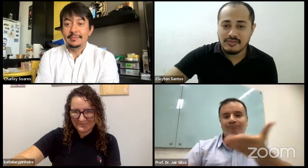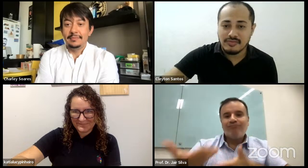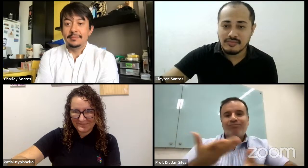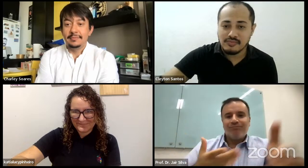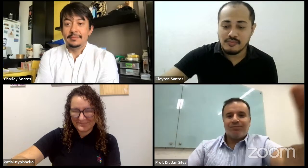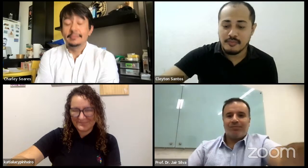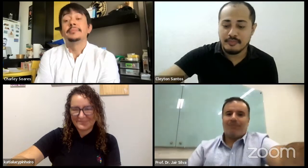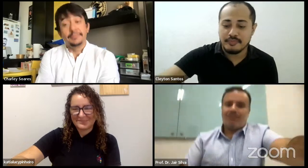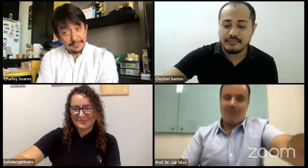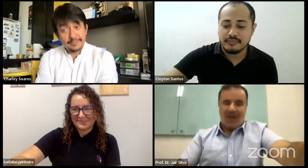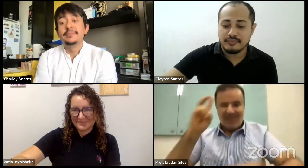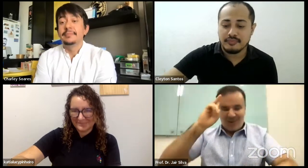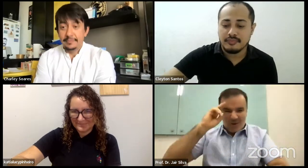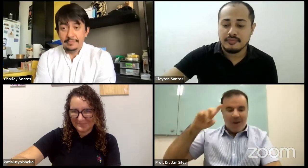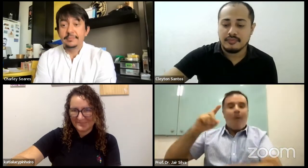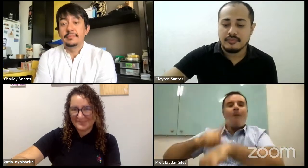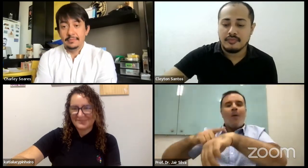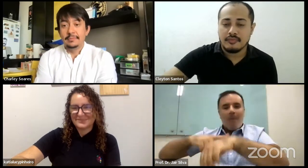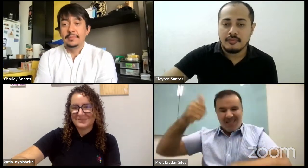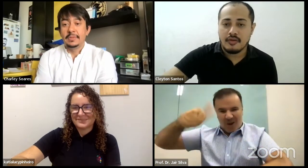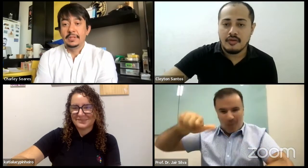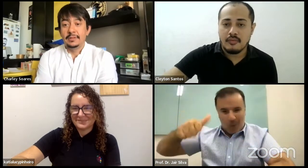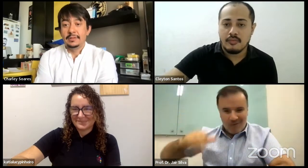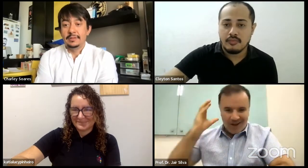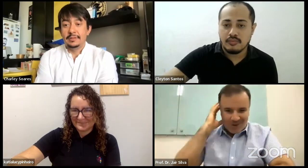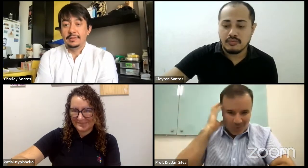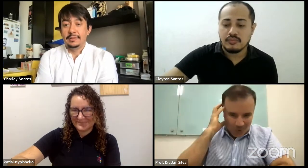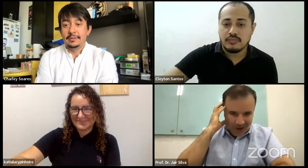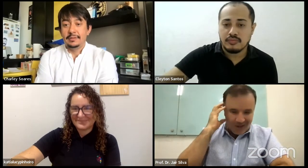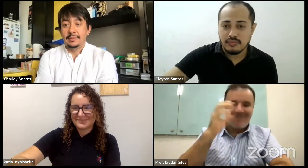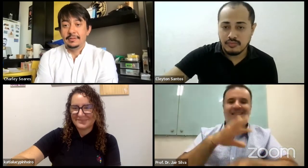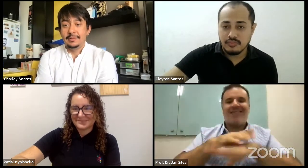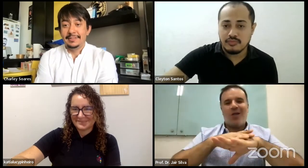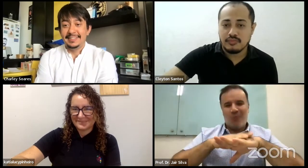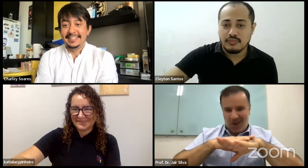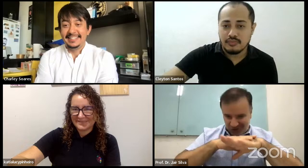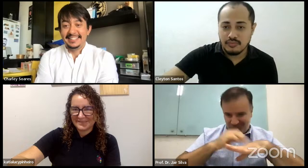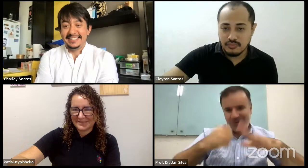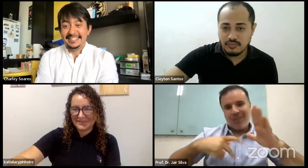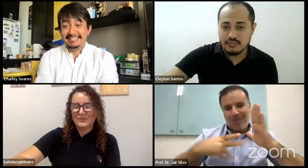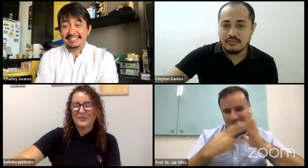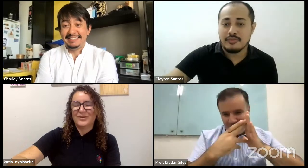Obrigado, professor Carlin, por compartilhar conosco suas análises.